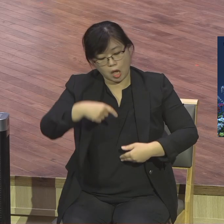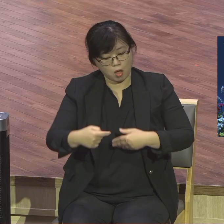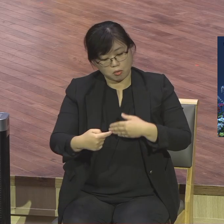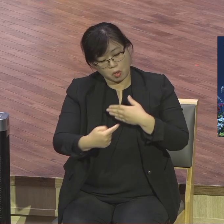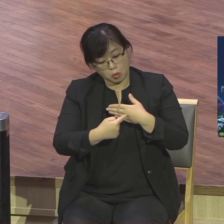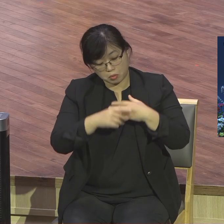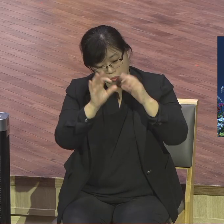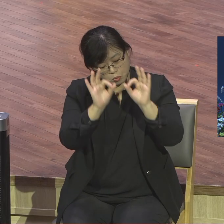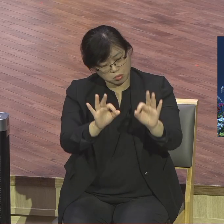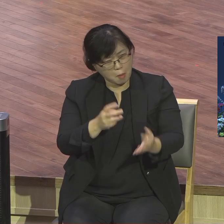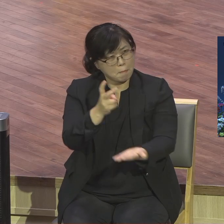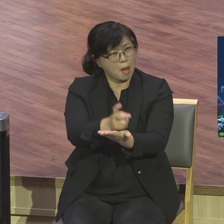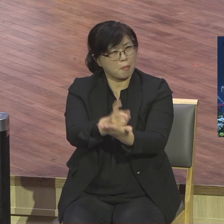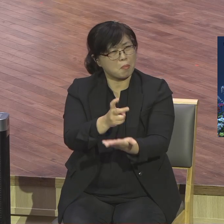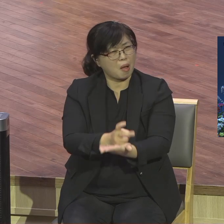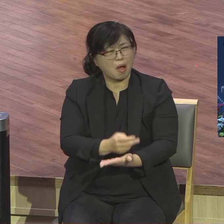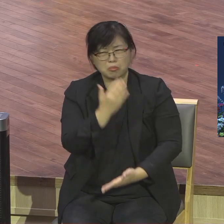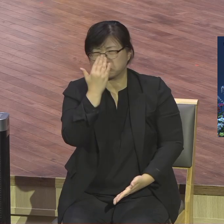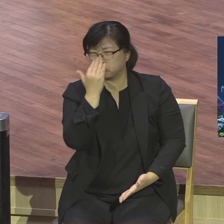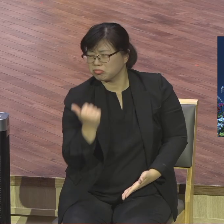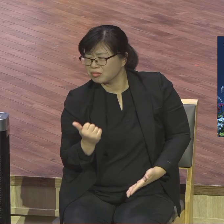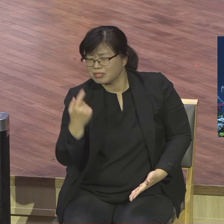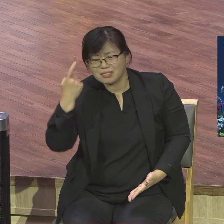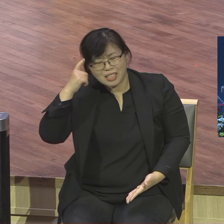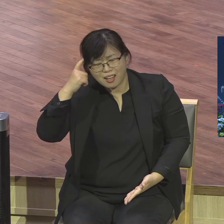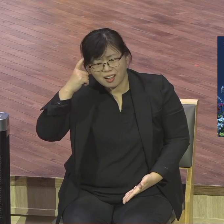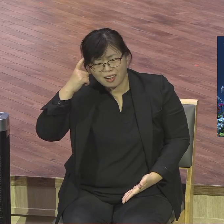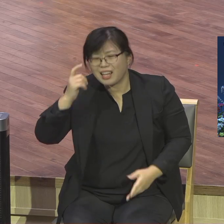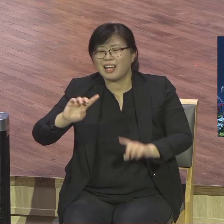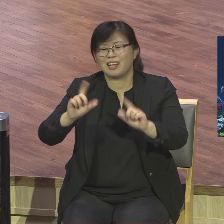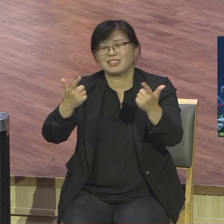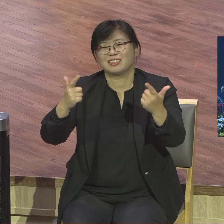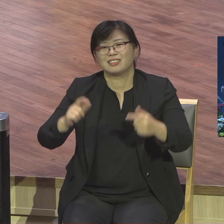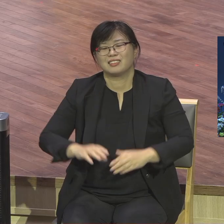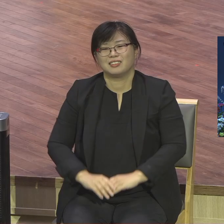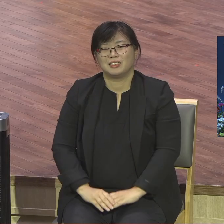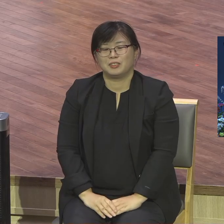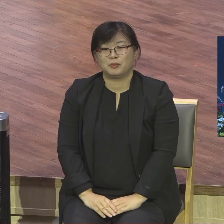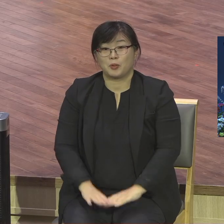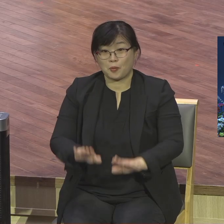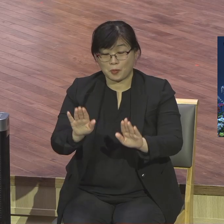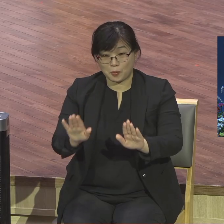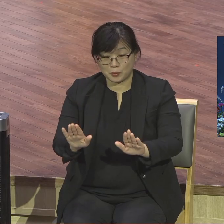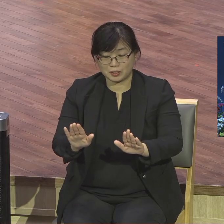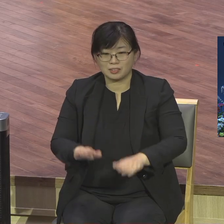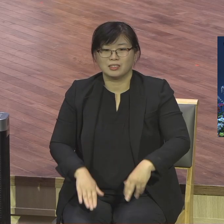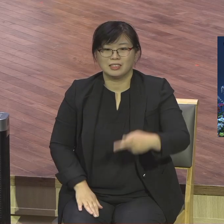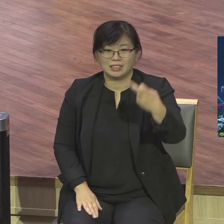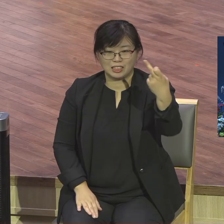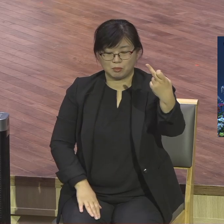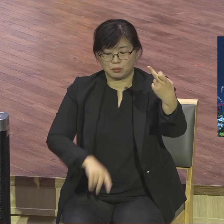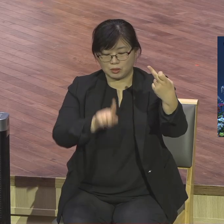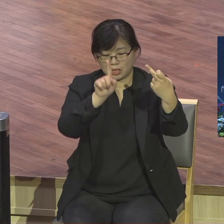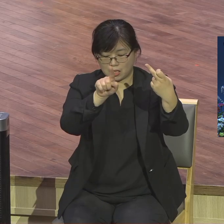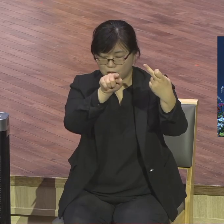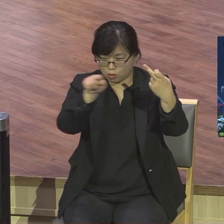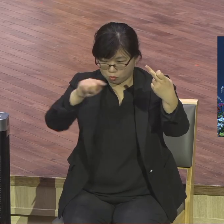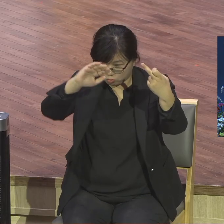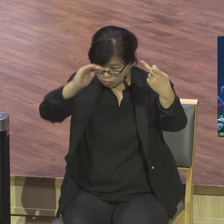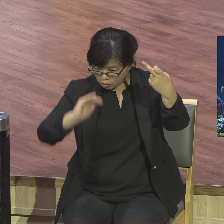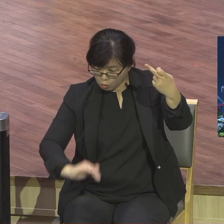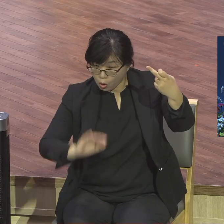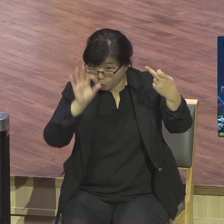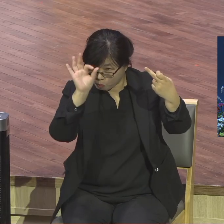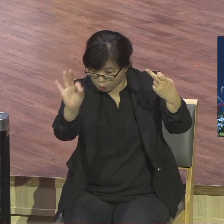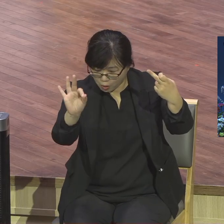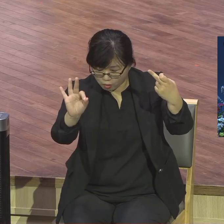본문인 신명기 12장부터 26장까지 말씀을 살펴보면 끝으로는 다양한